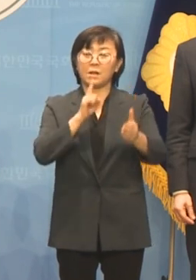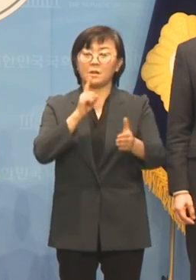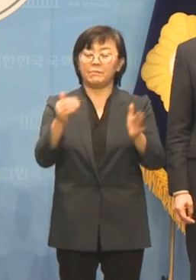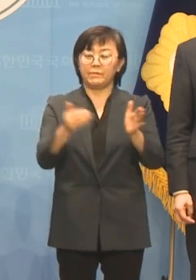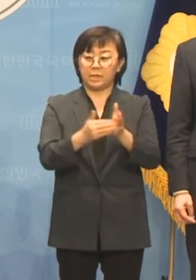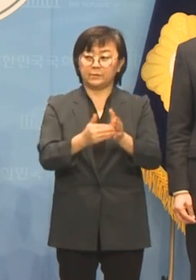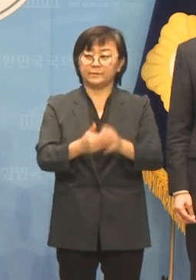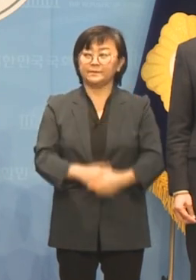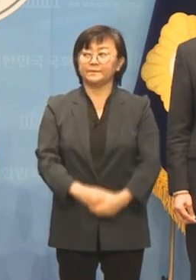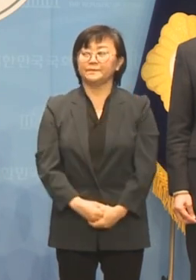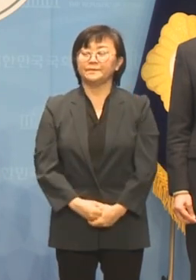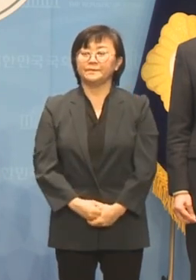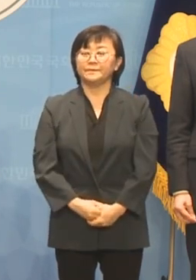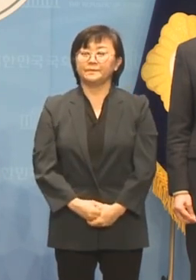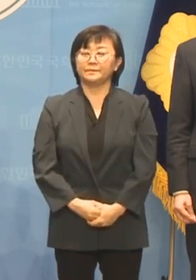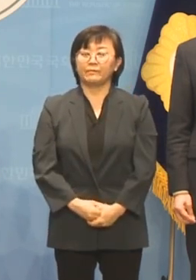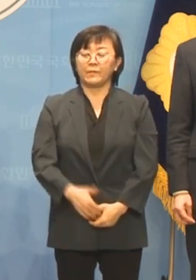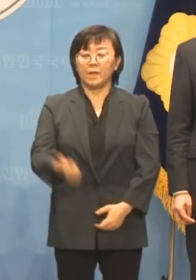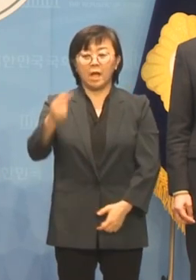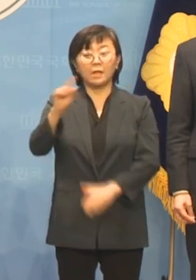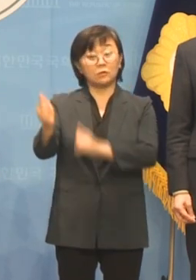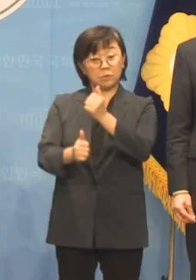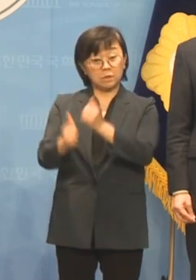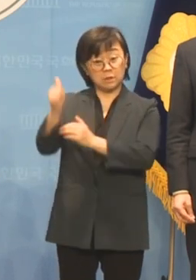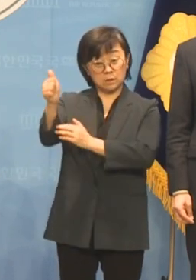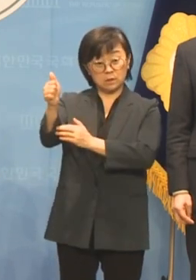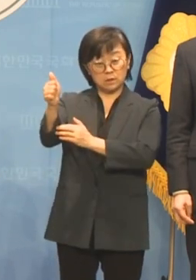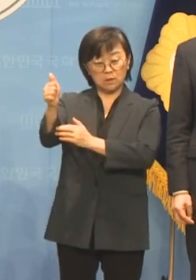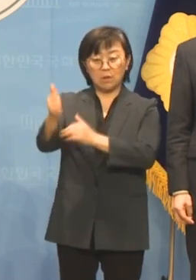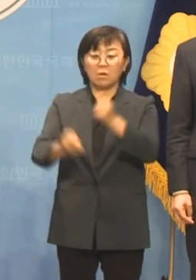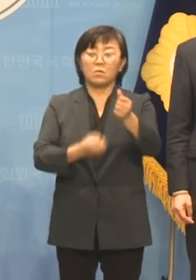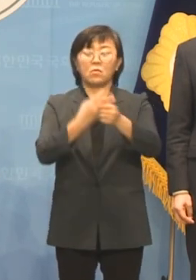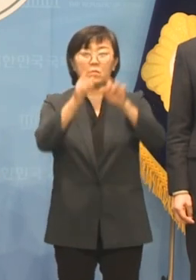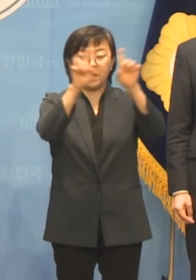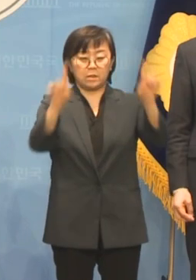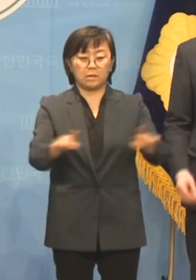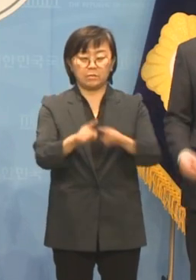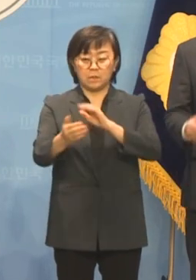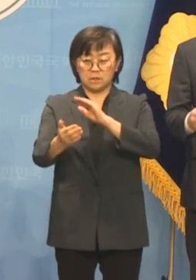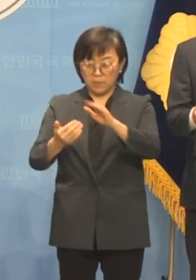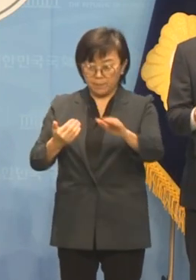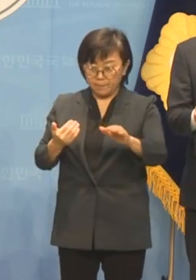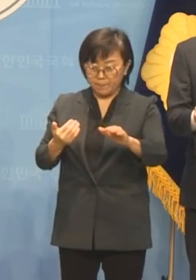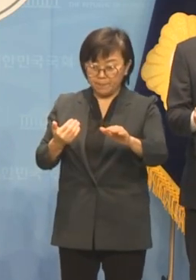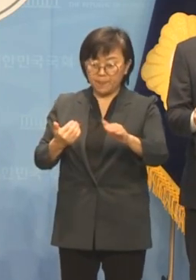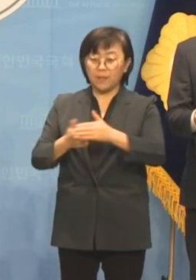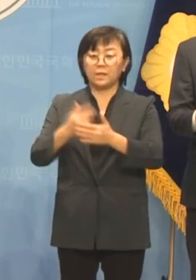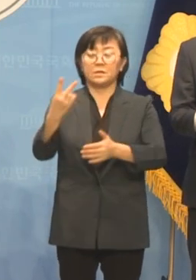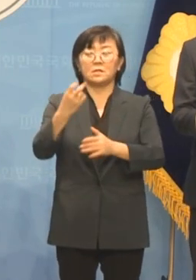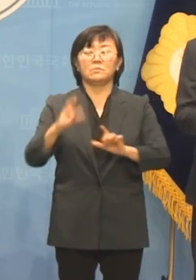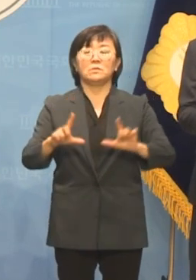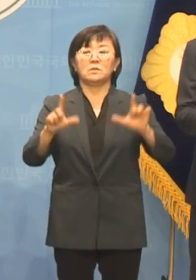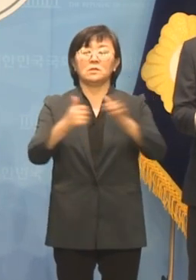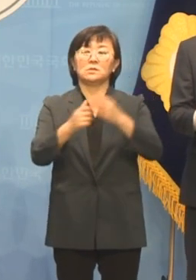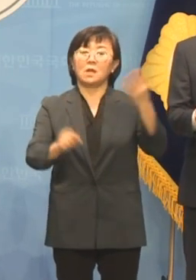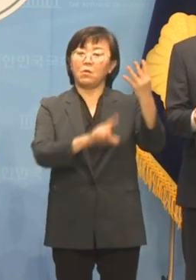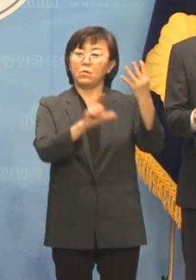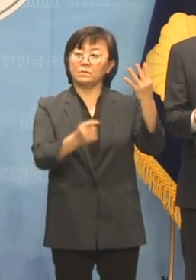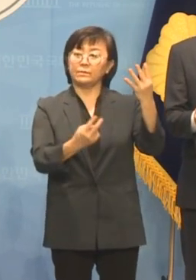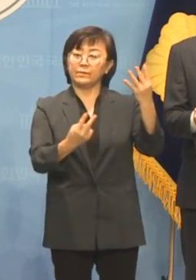말했습니다. 한동훈 위원장은 고발장 사건이 있기 하루 전인 2020년 4월